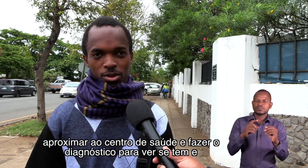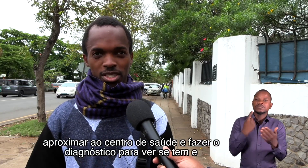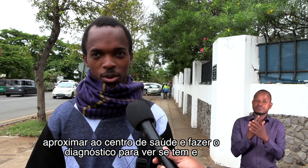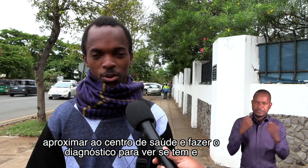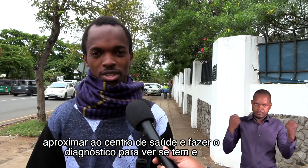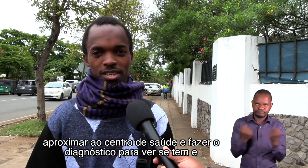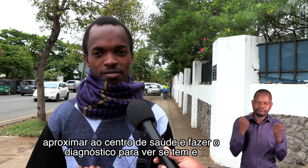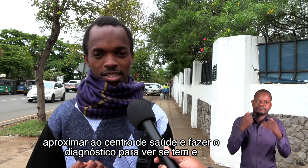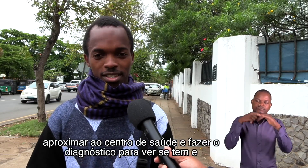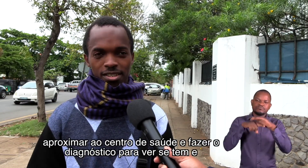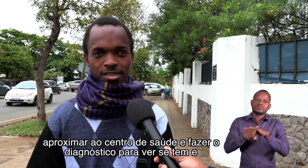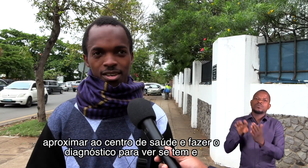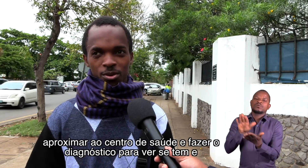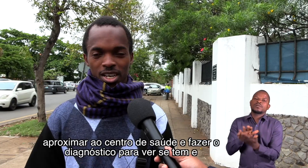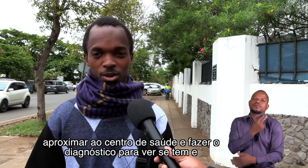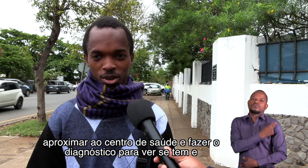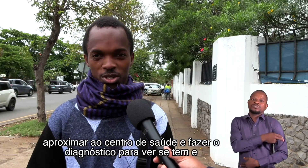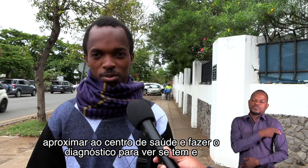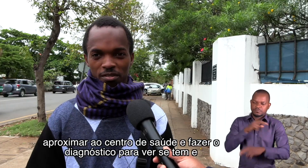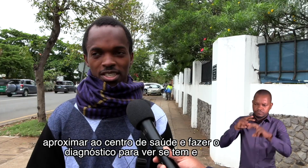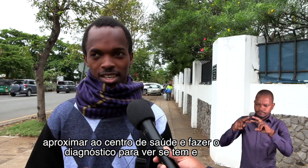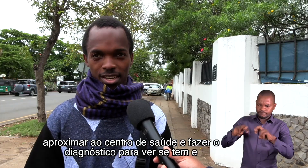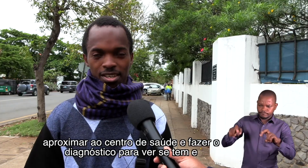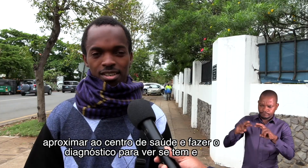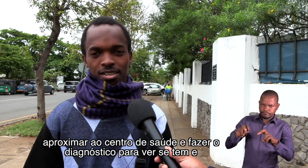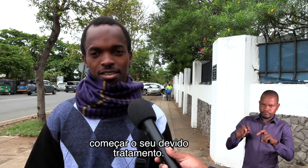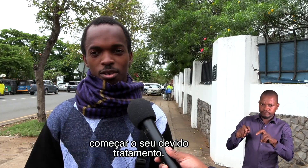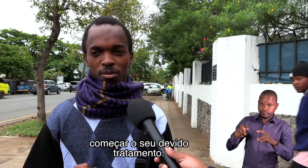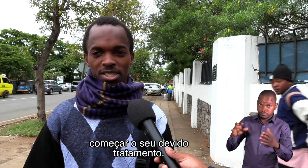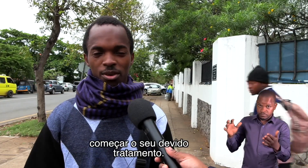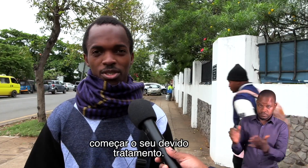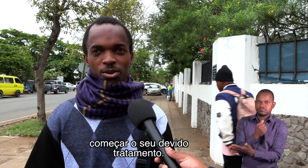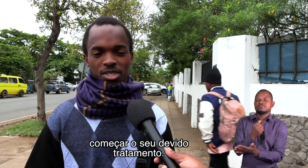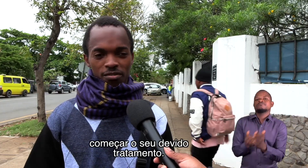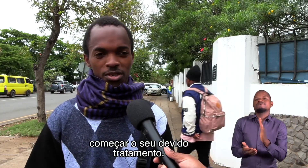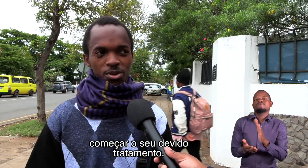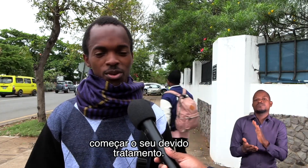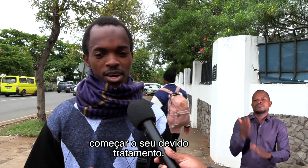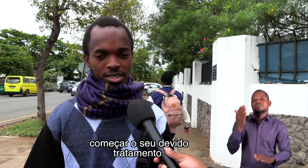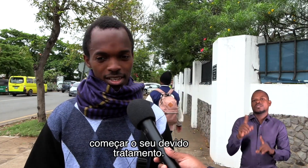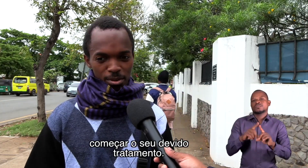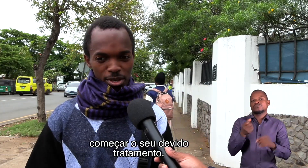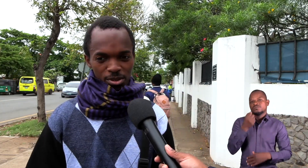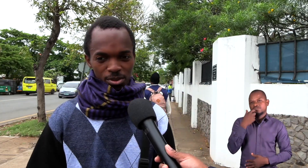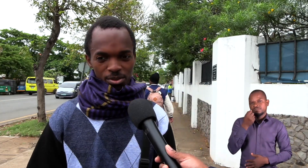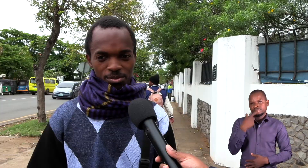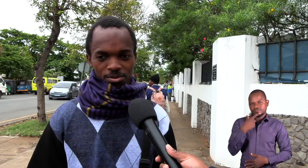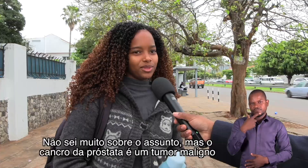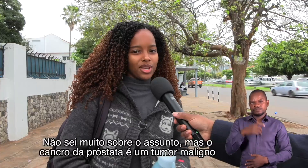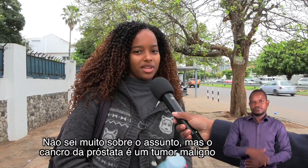de saúde e fazer o diagnóstico para ver se tem e começar o seu devido tratamento. Não sei